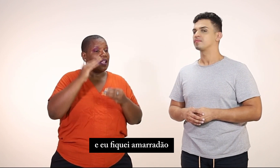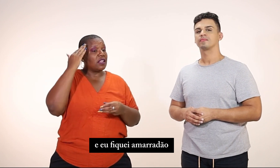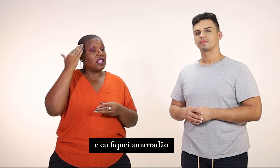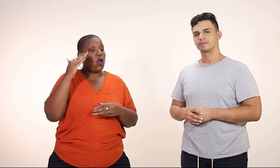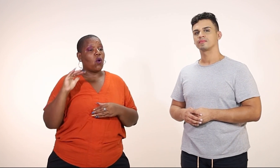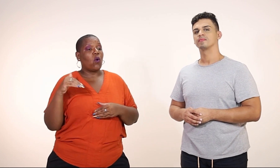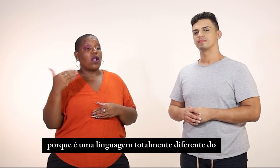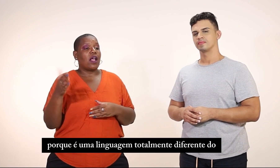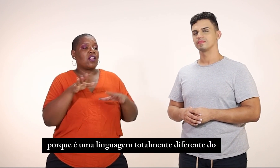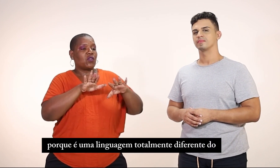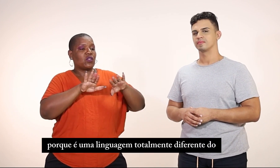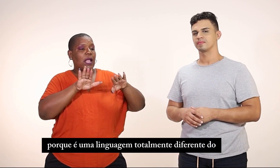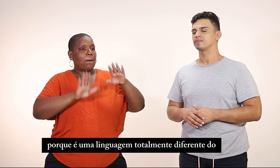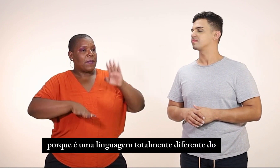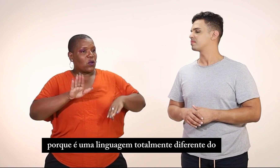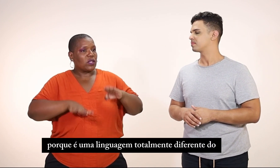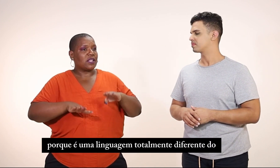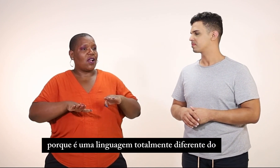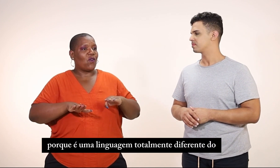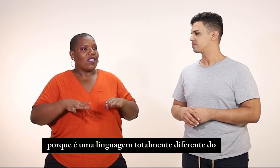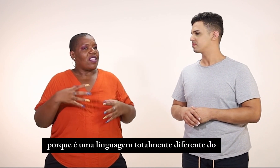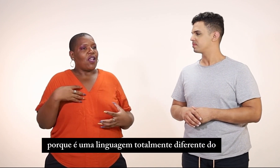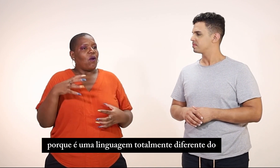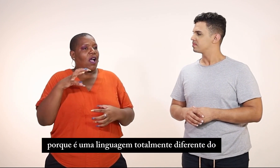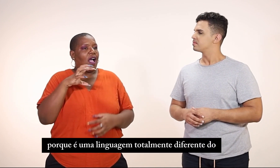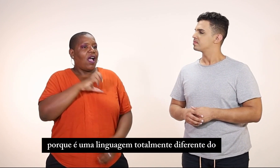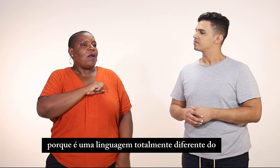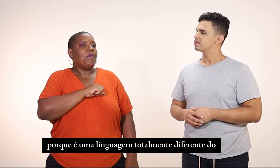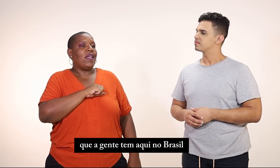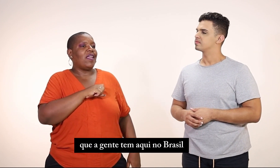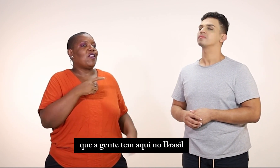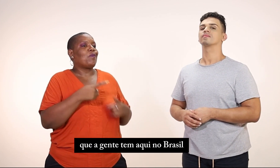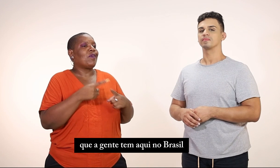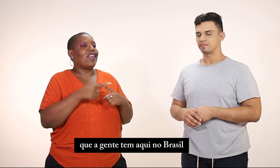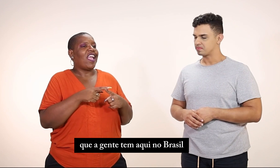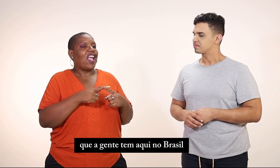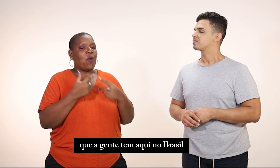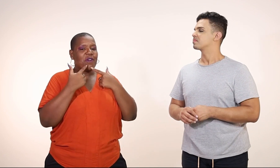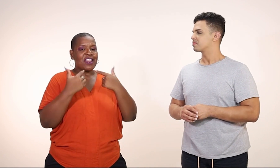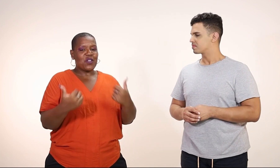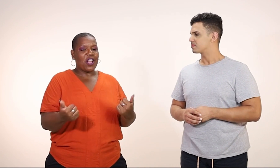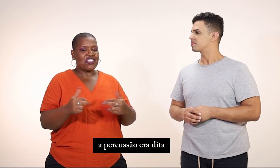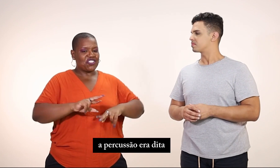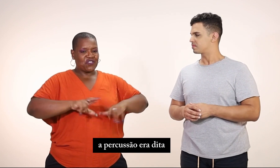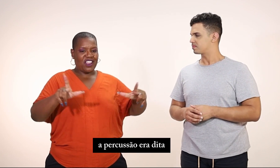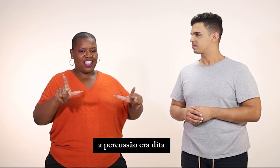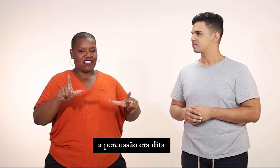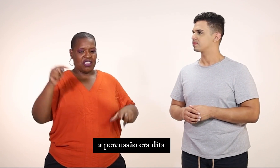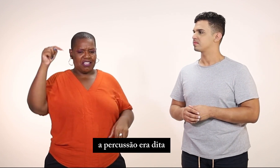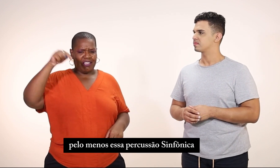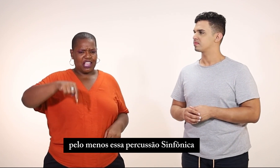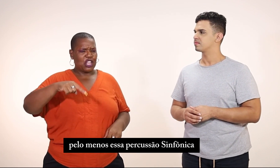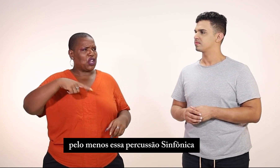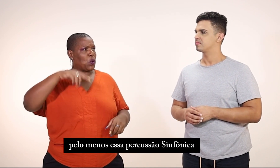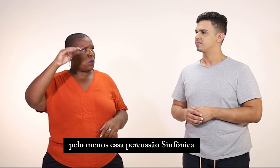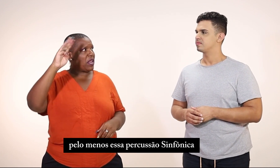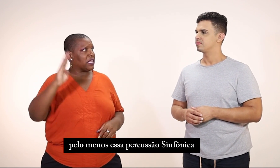amarradão, porque é uma linguagem totalmente diferente do que a gente tem aqui no Brasil, a percussão erudita. Pelo menos essa